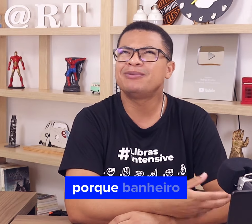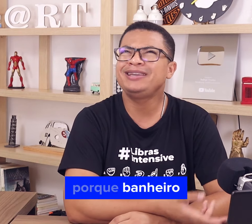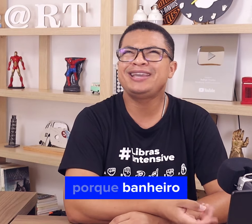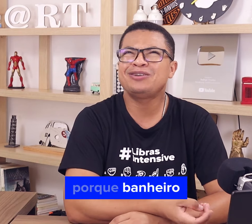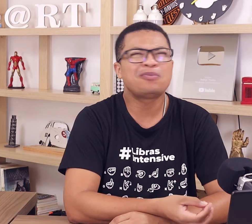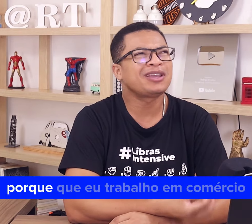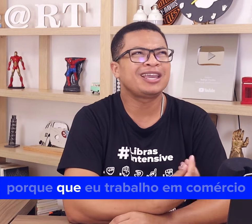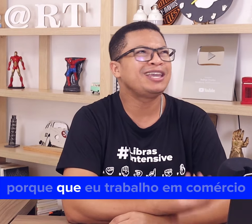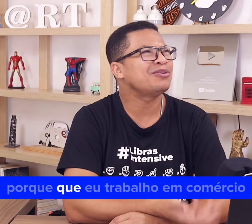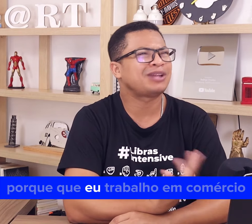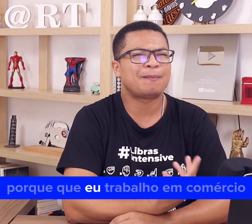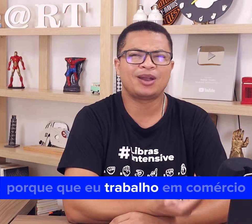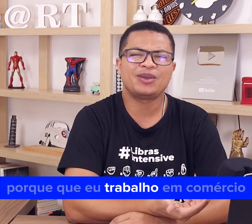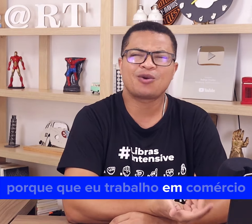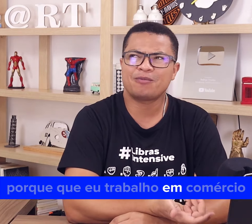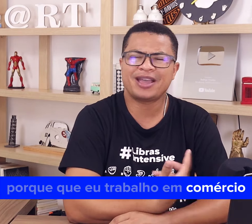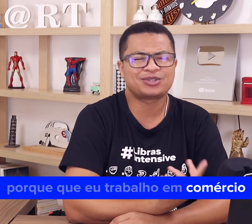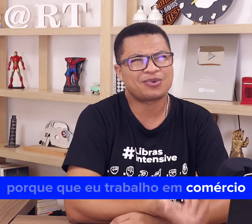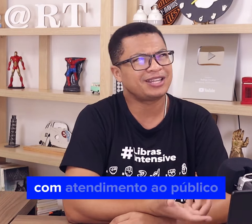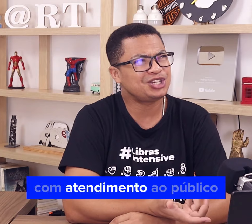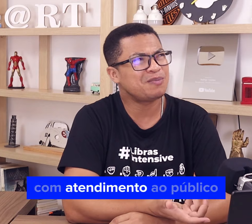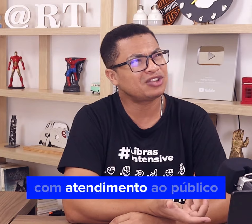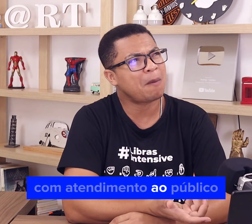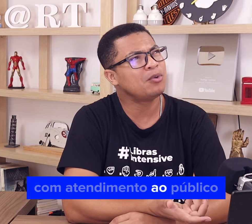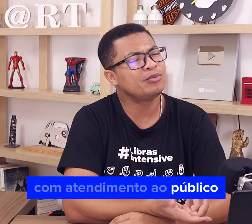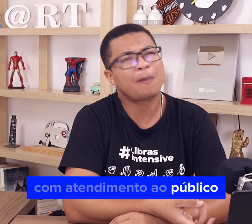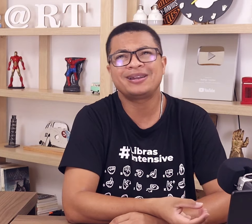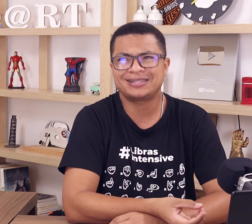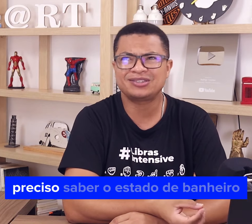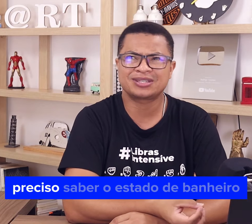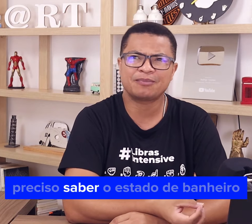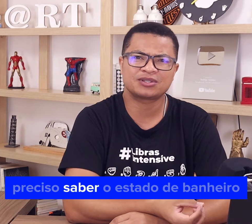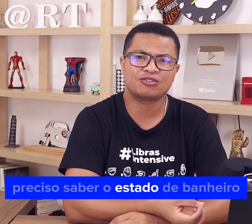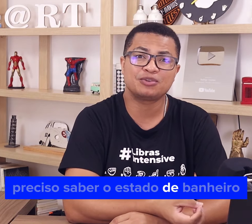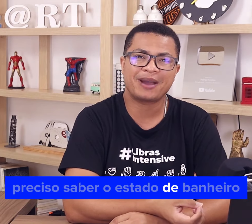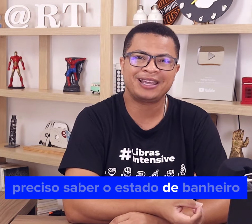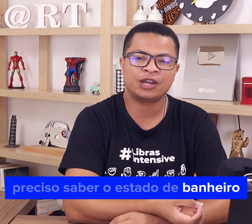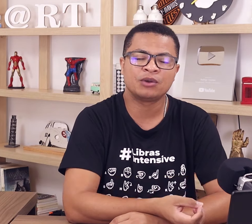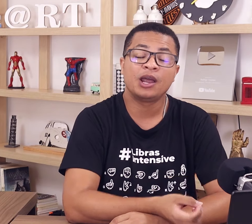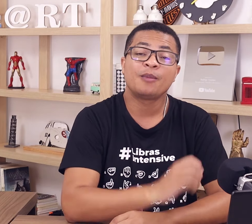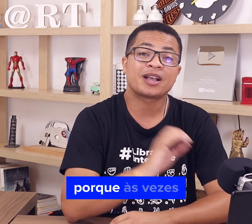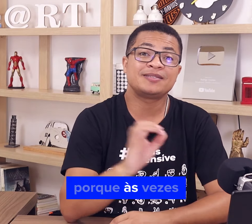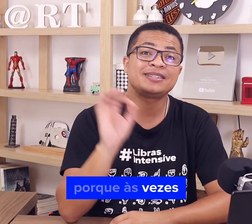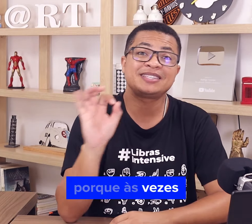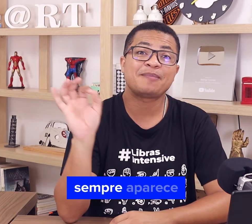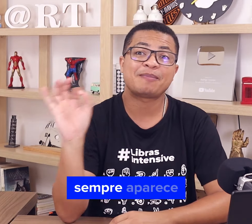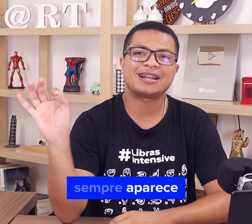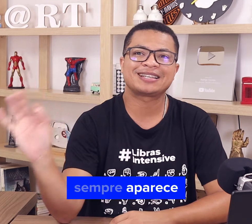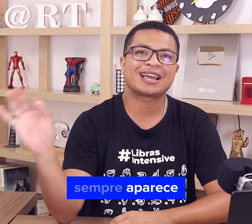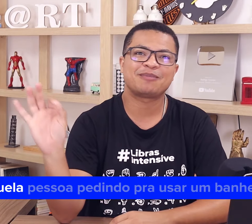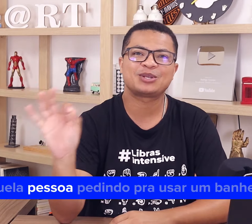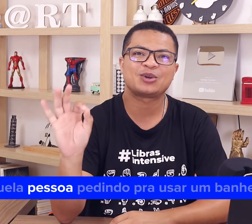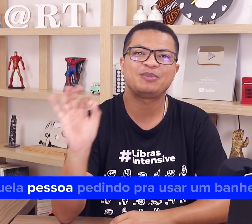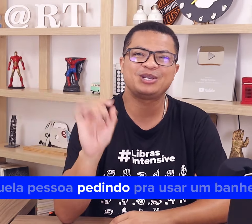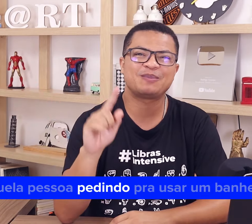que banheiro? Por que que eu trabalho em comércio, com atendimento ao público, preciso saber o sinal de banheiro? Porque, às vezes, sempre aparece aquela pessoa pedindo